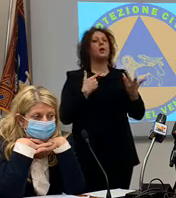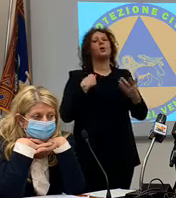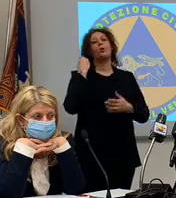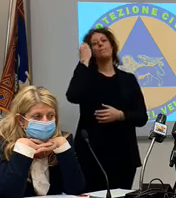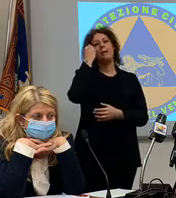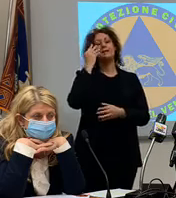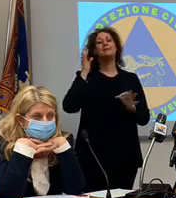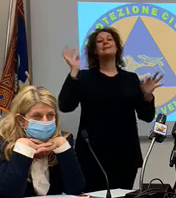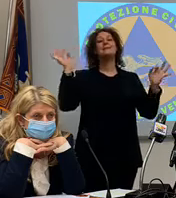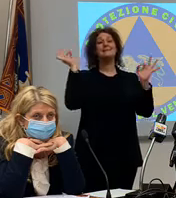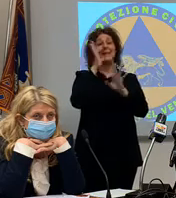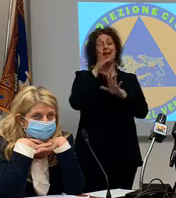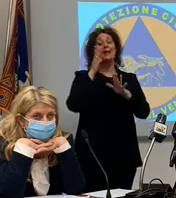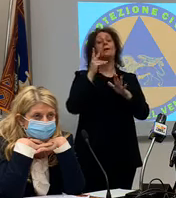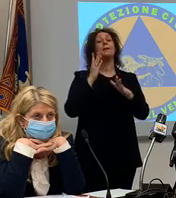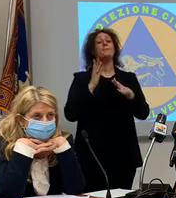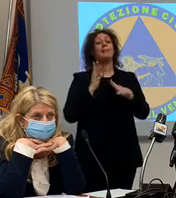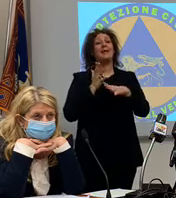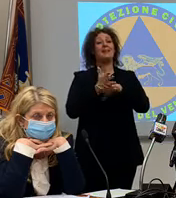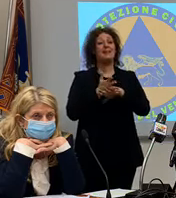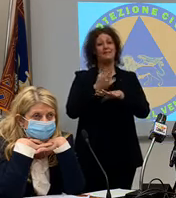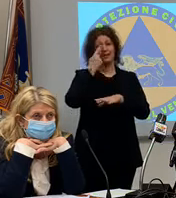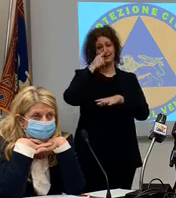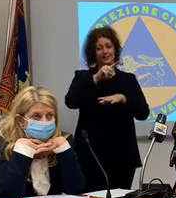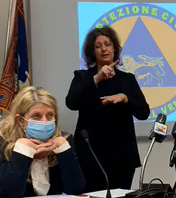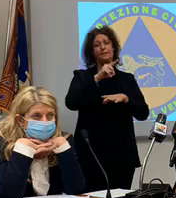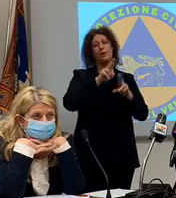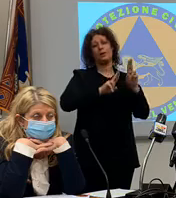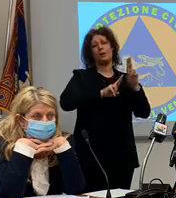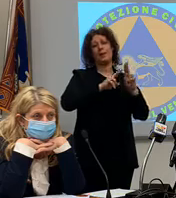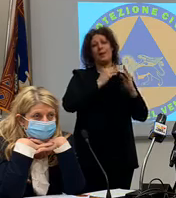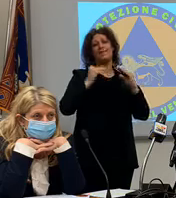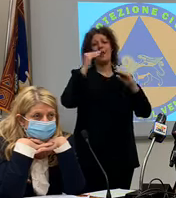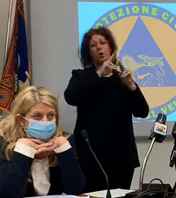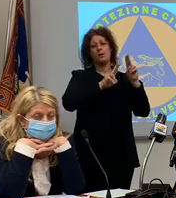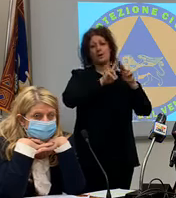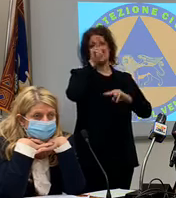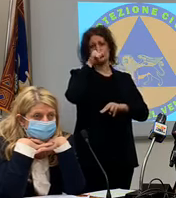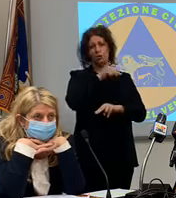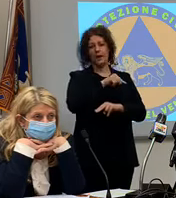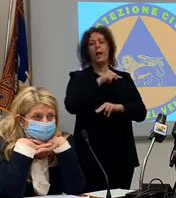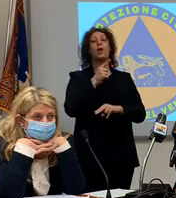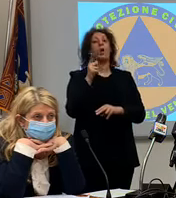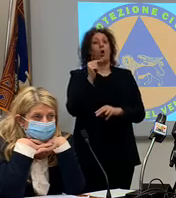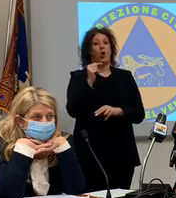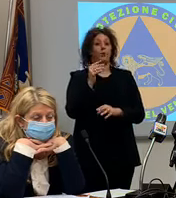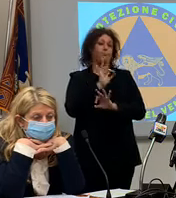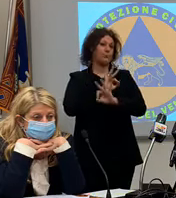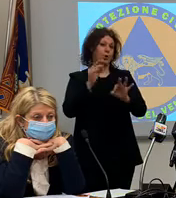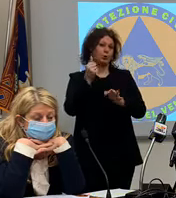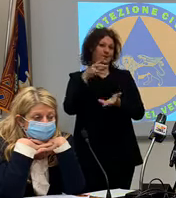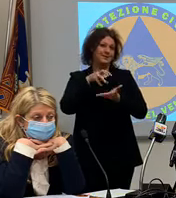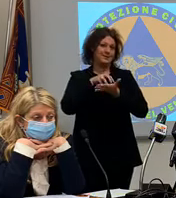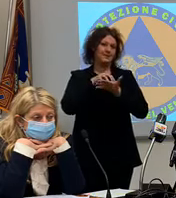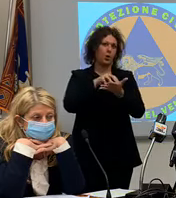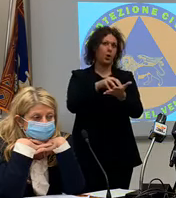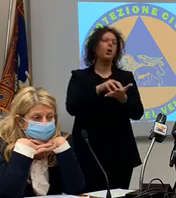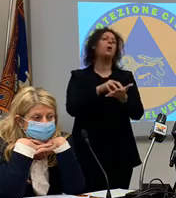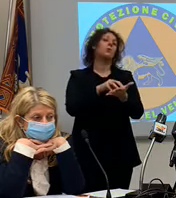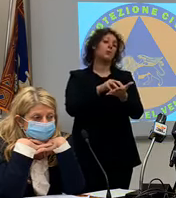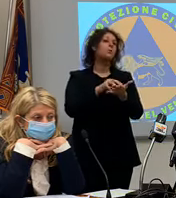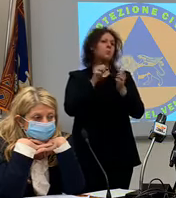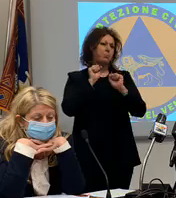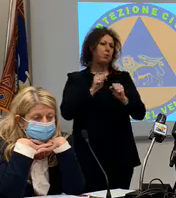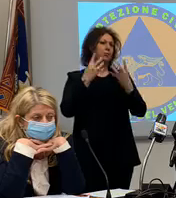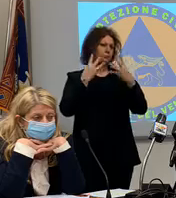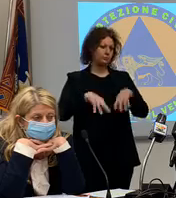Ristori fatta bene può essere una soluzione diciamo incisiva E immagino